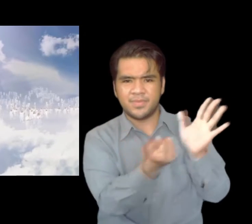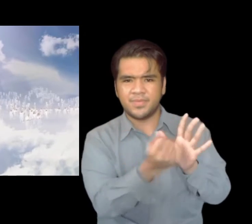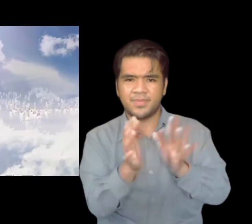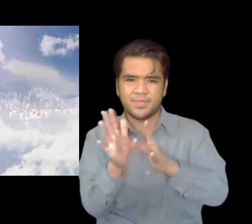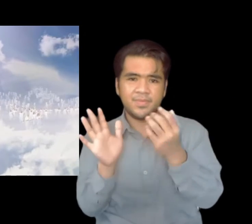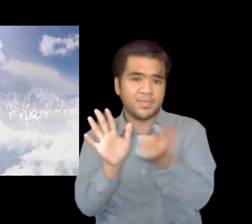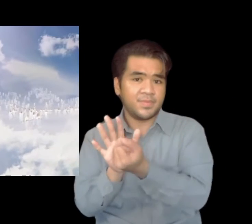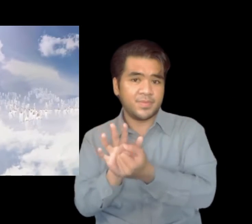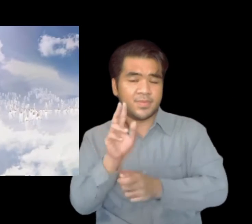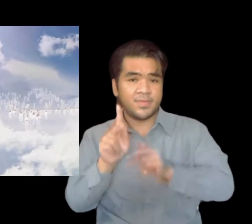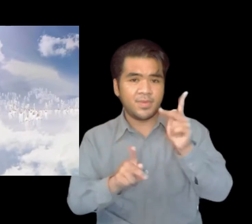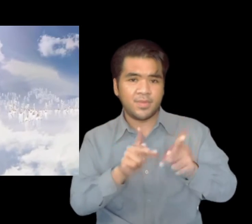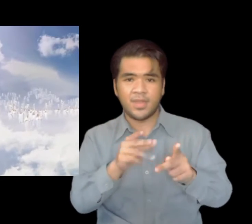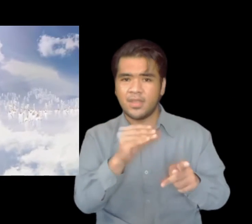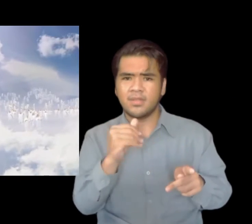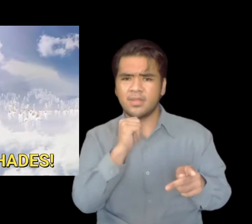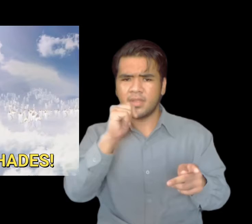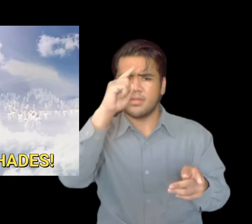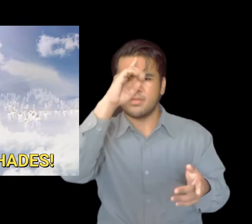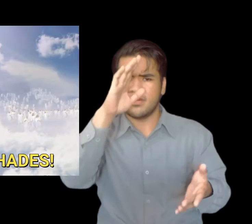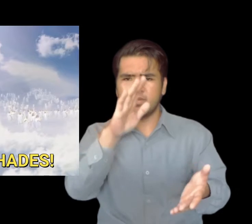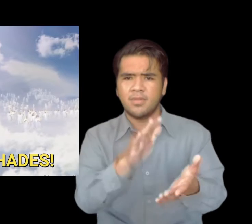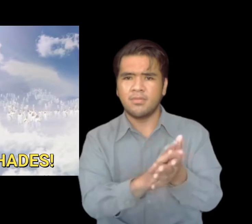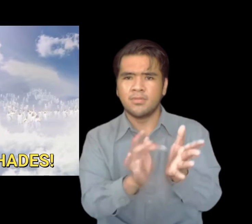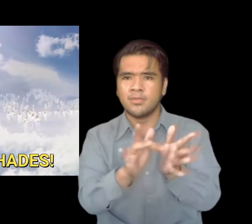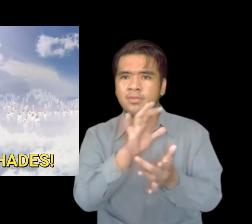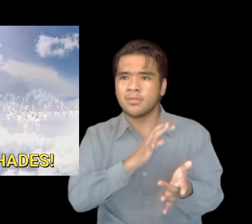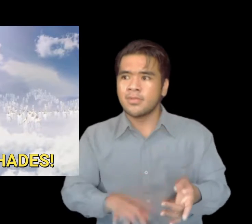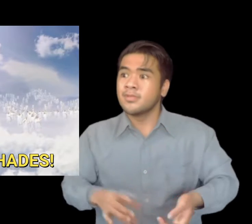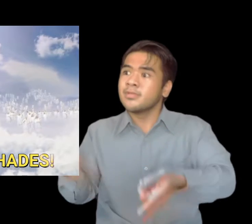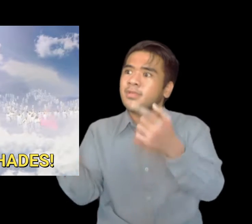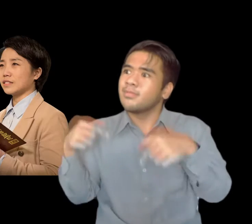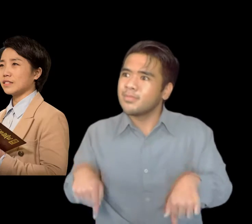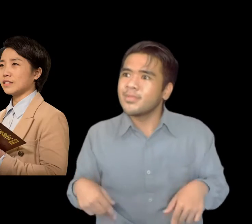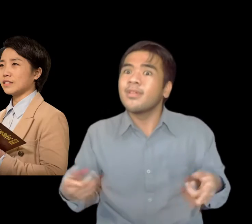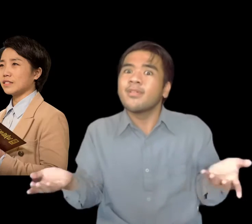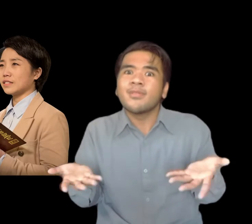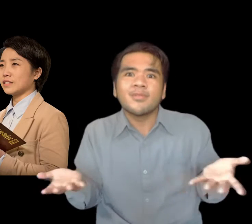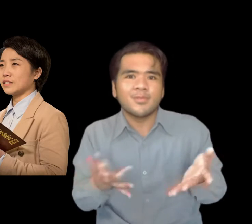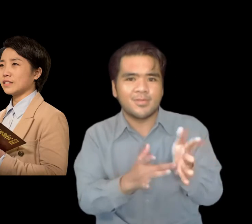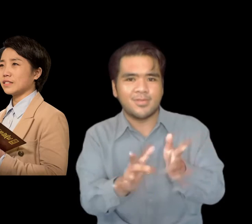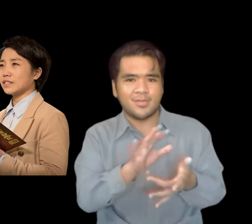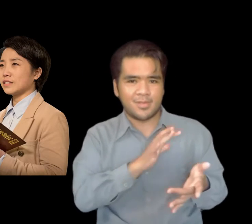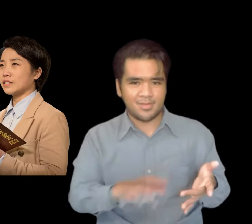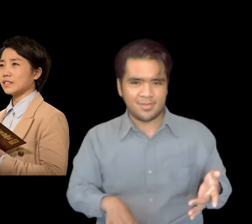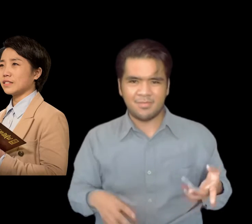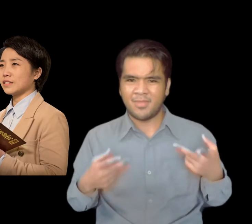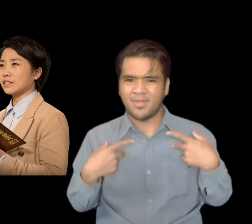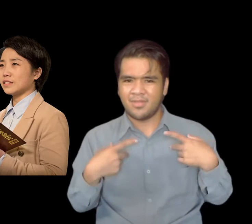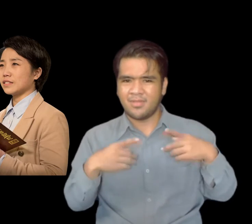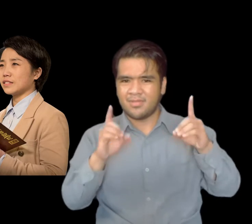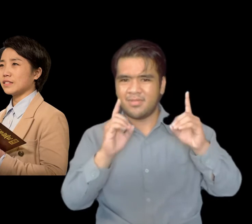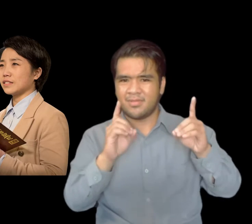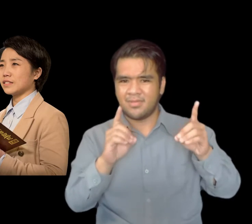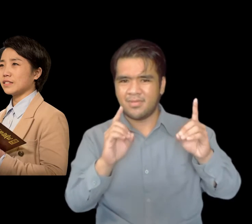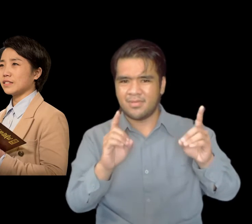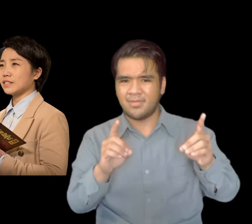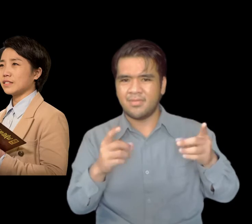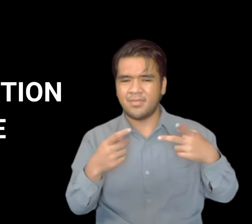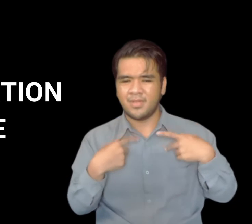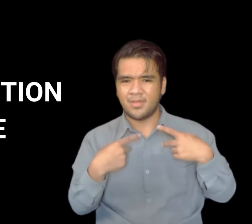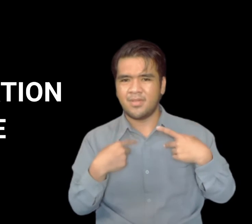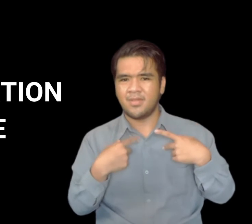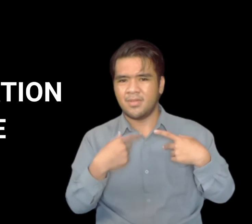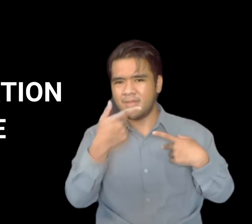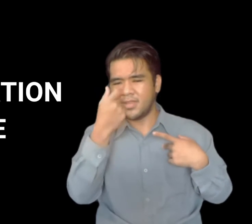ng Panginoong Hesus ay makikita ng lahat, maging ng mga nagpapako sa Kanya. Kaya huwag maniniwala kanino man na siya ay nagbalik